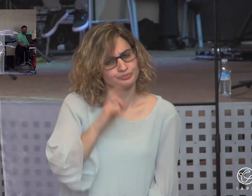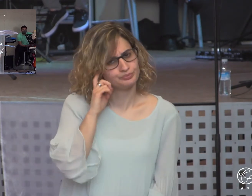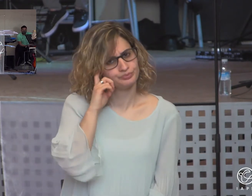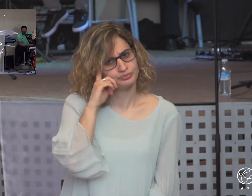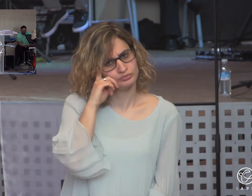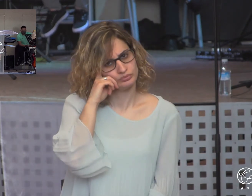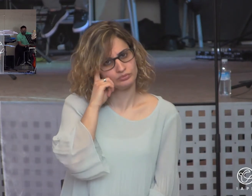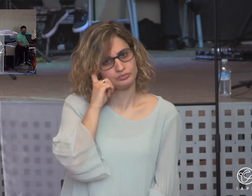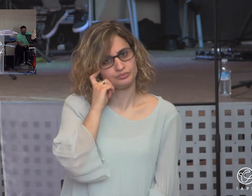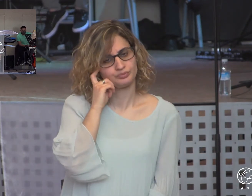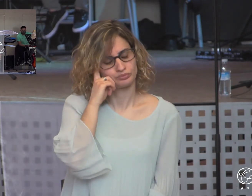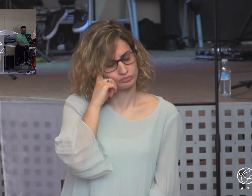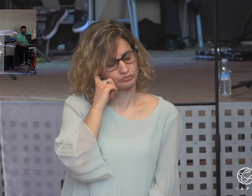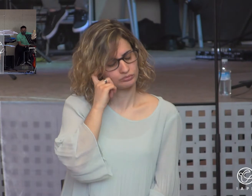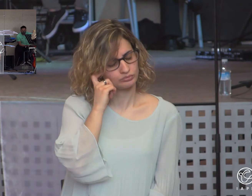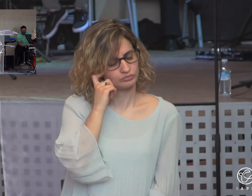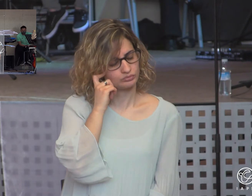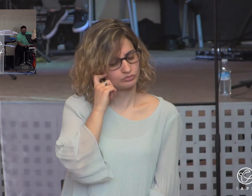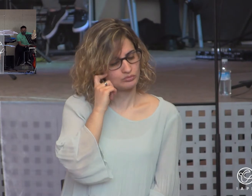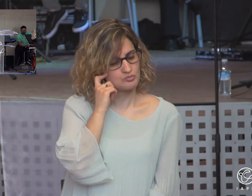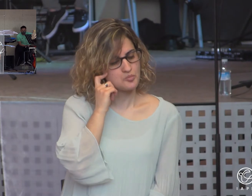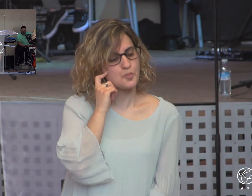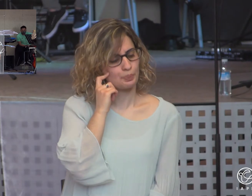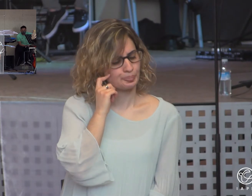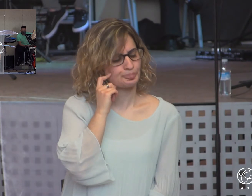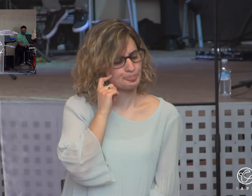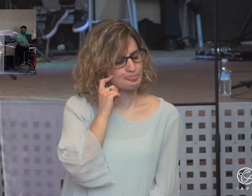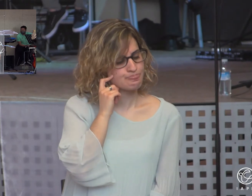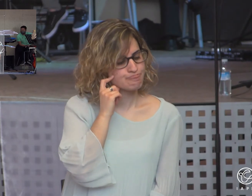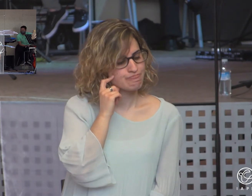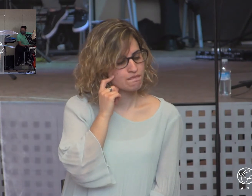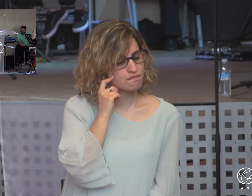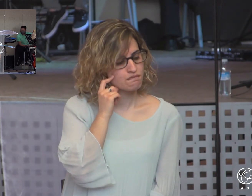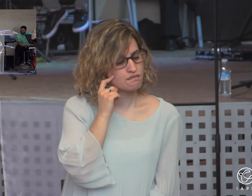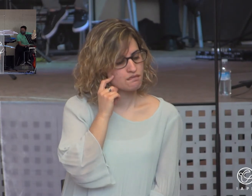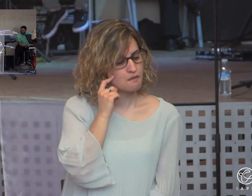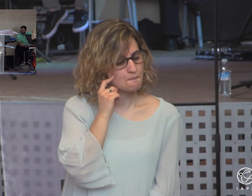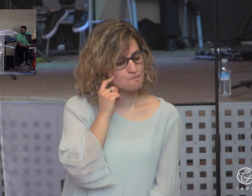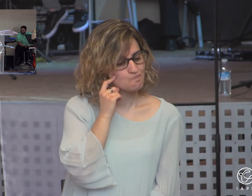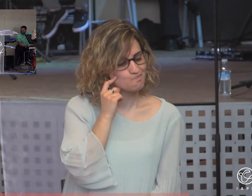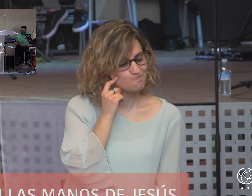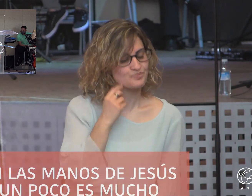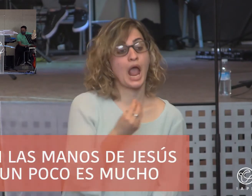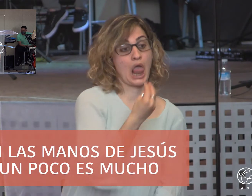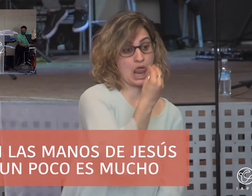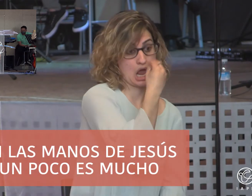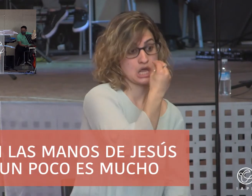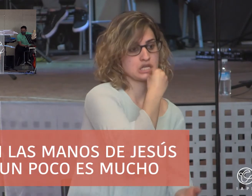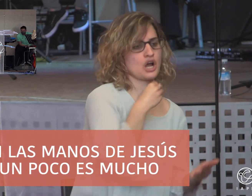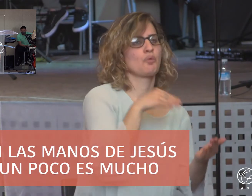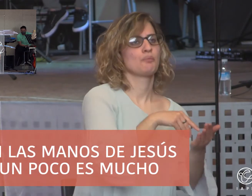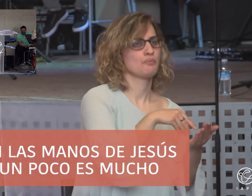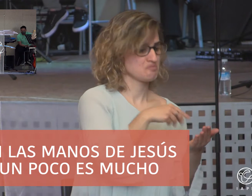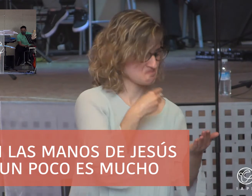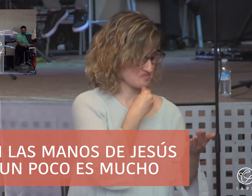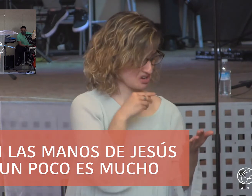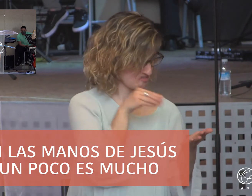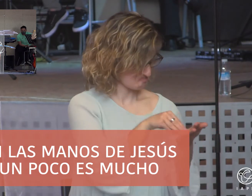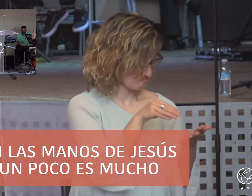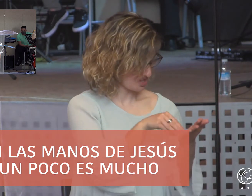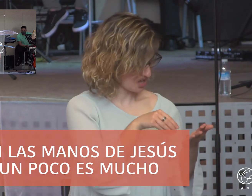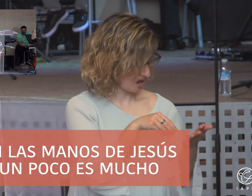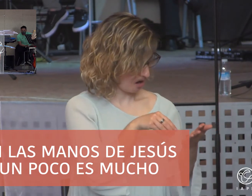Eso en tus manos no es nada. En las manos de Jesús, un poco es